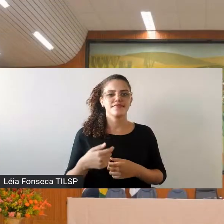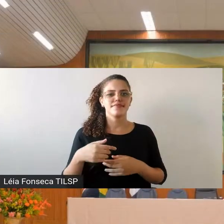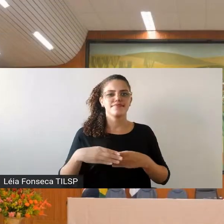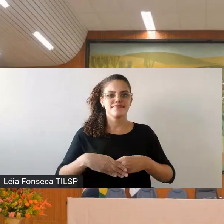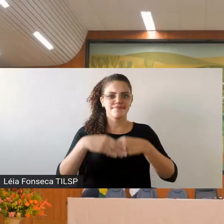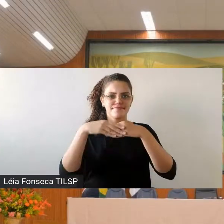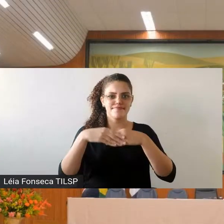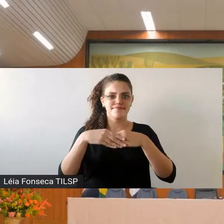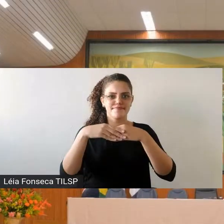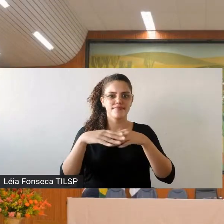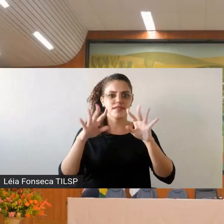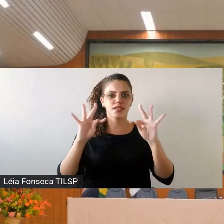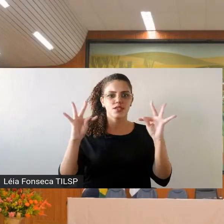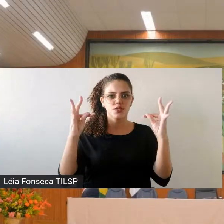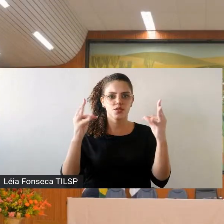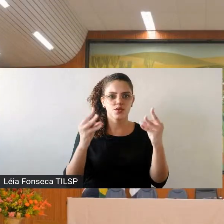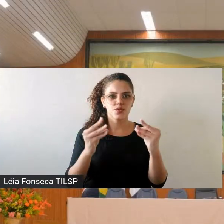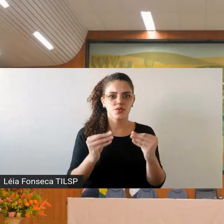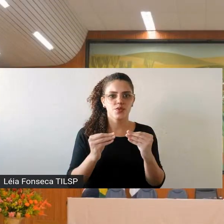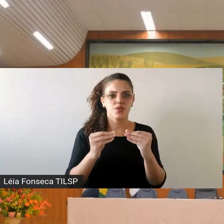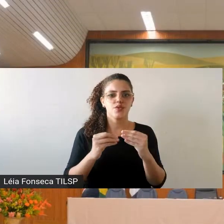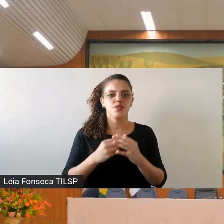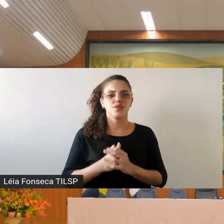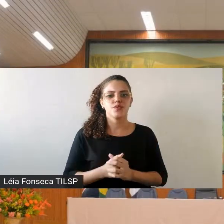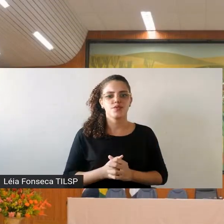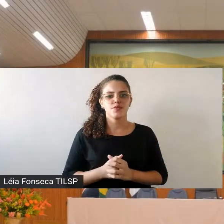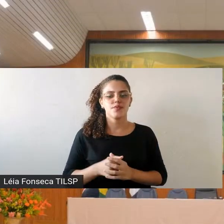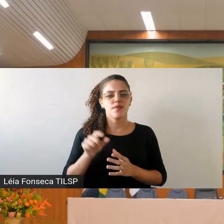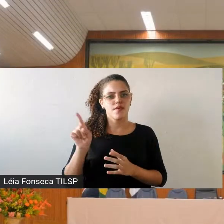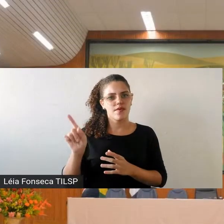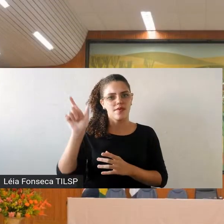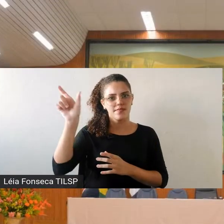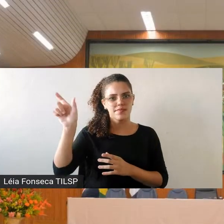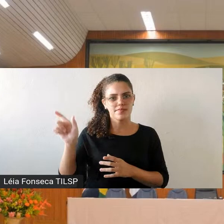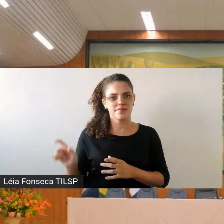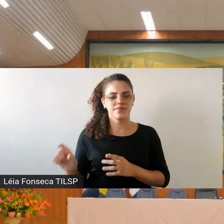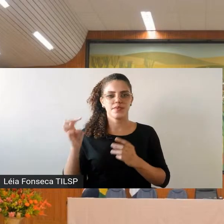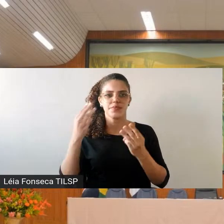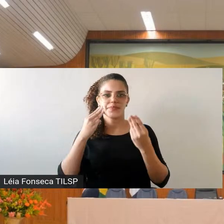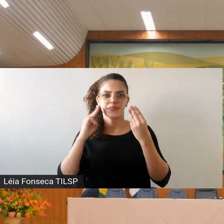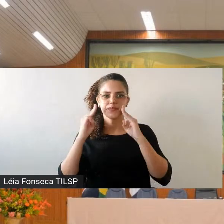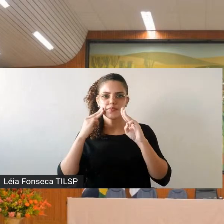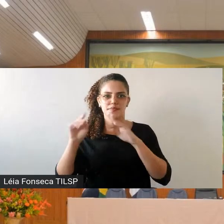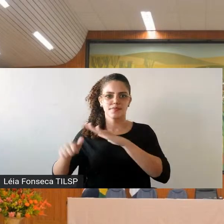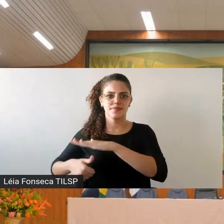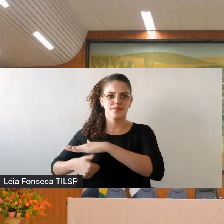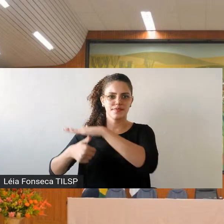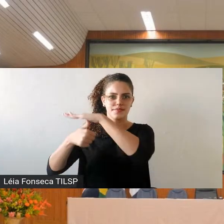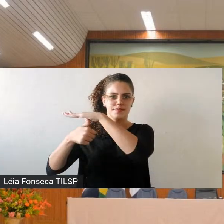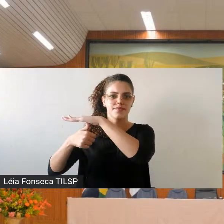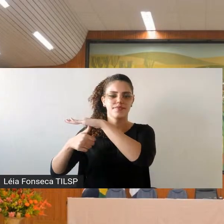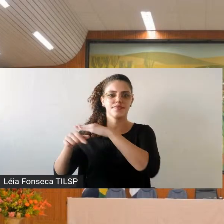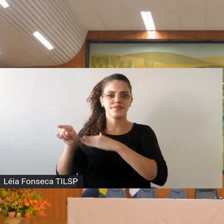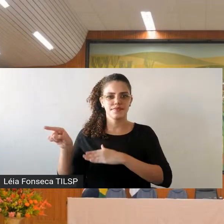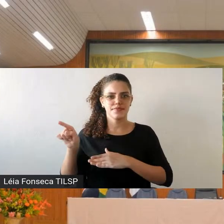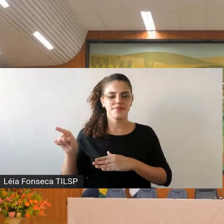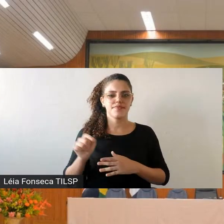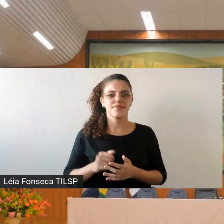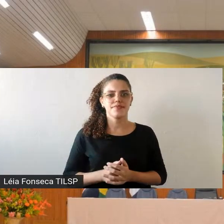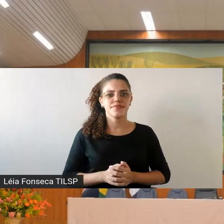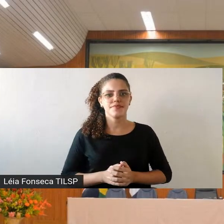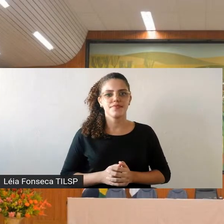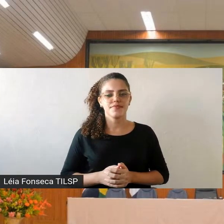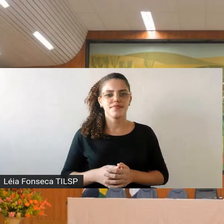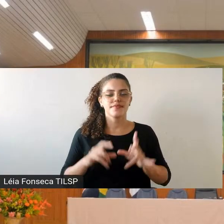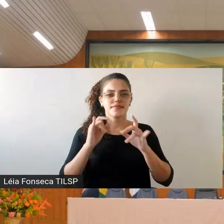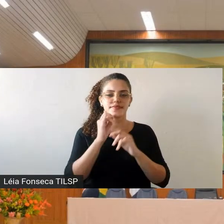e todas a partir do nosso reitor da Universidade Federal Rural de Pernambuco, professor Marcelo Carneiro Leão, e dizer que